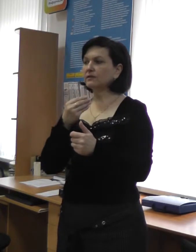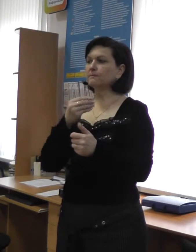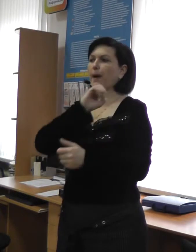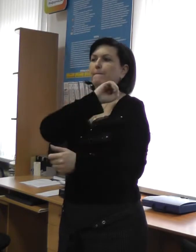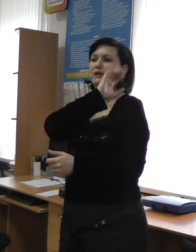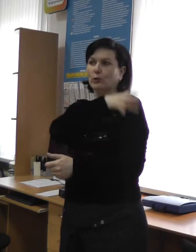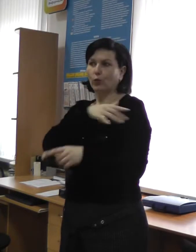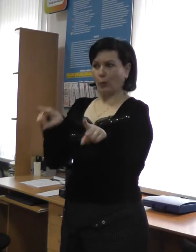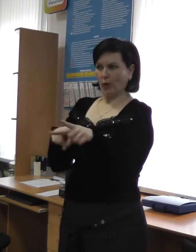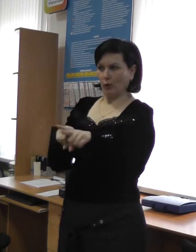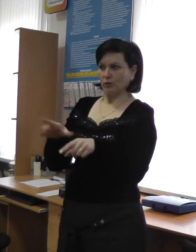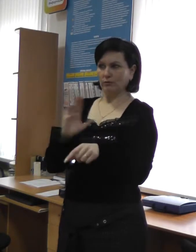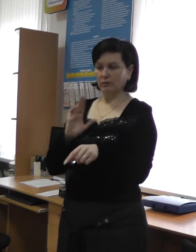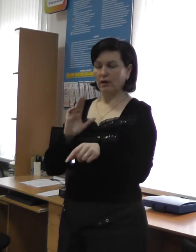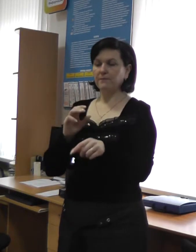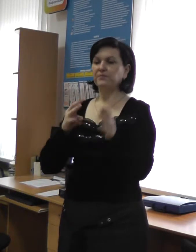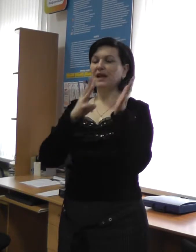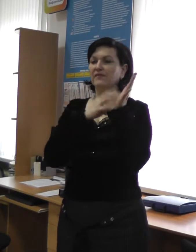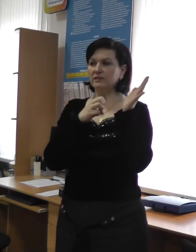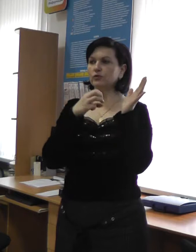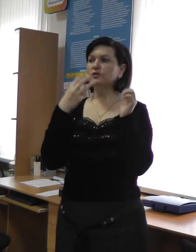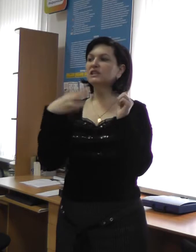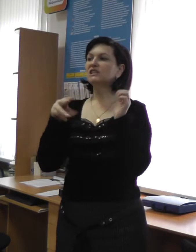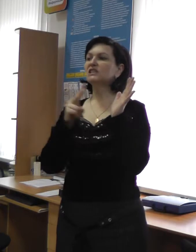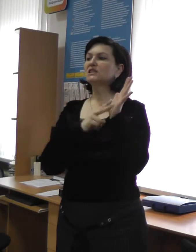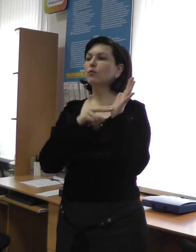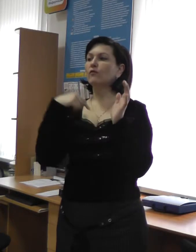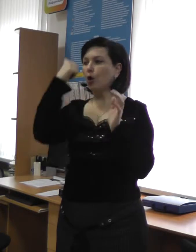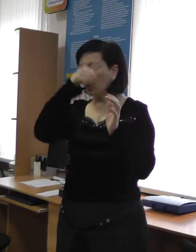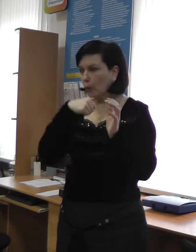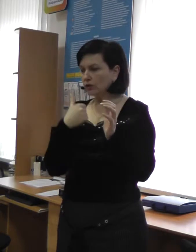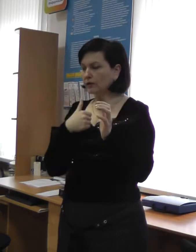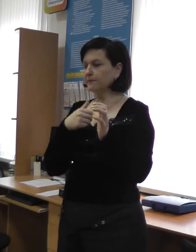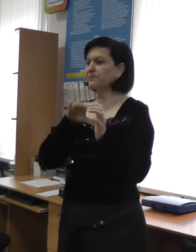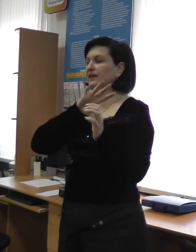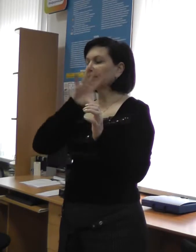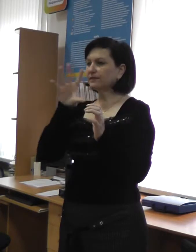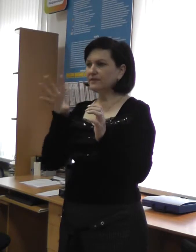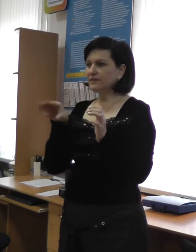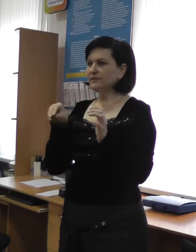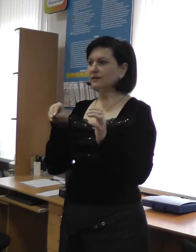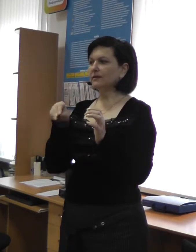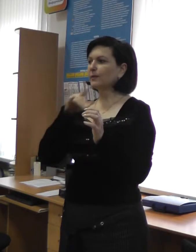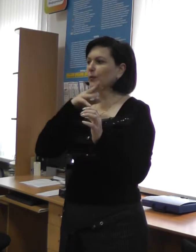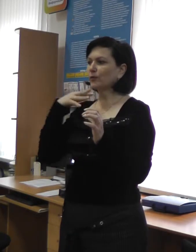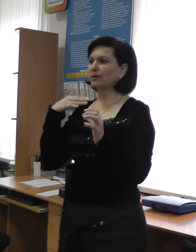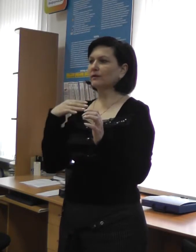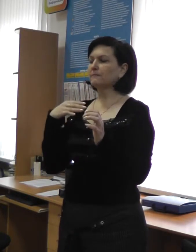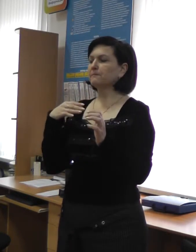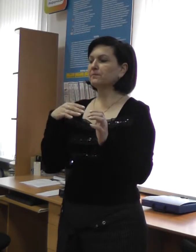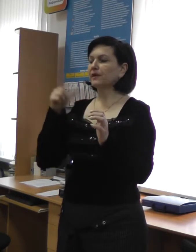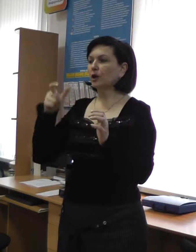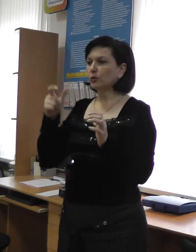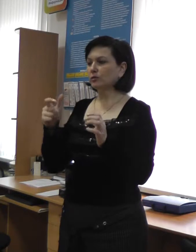Петербургу. Начиная с 1837 года, все мемуаристы и многие литераторы, посещавшие Ставрополь